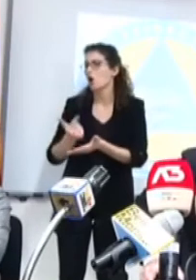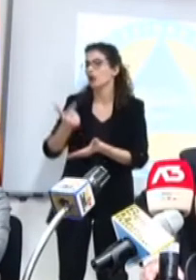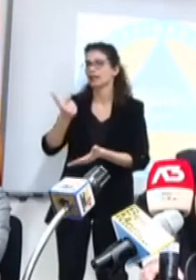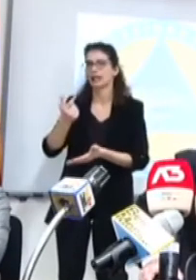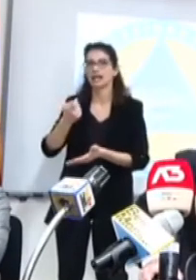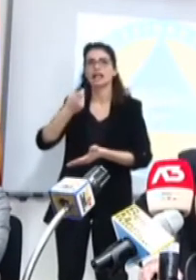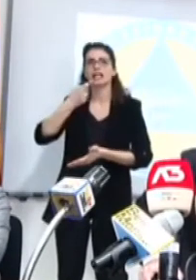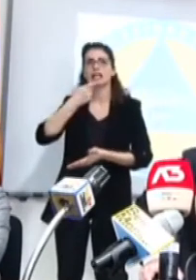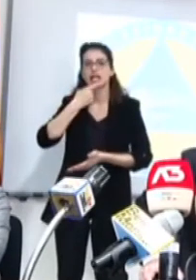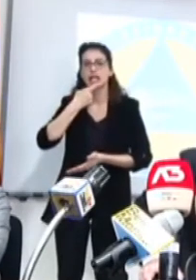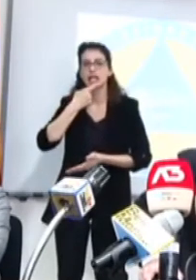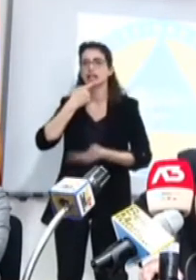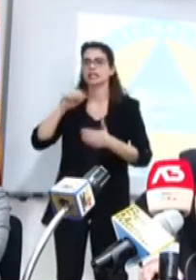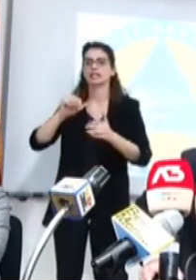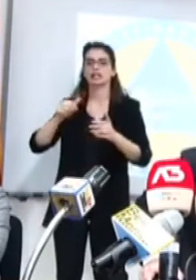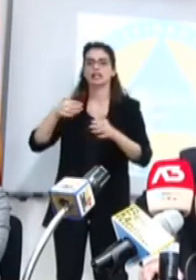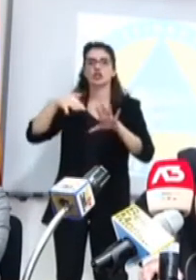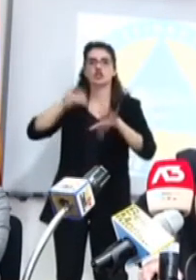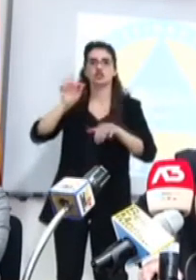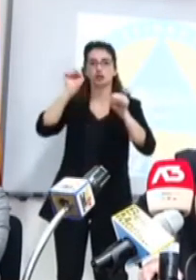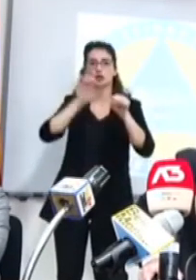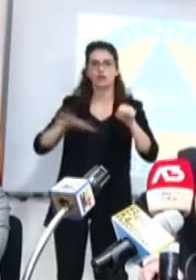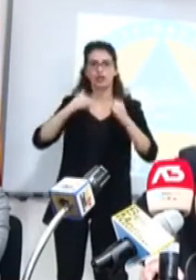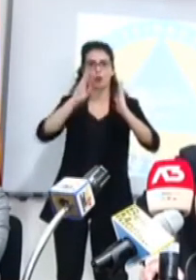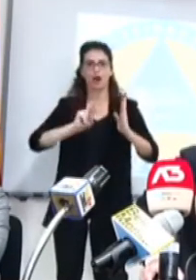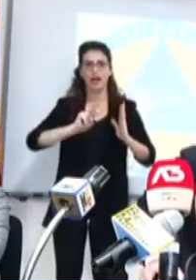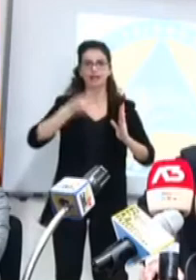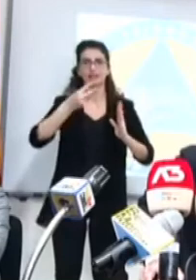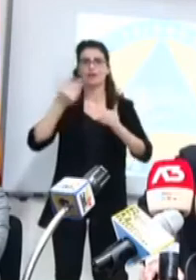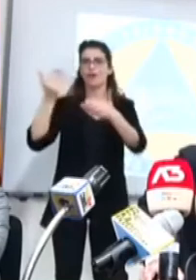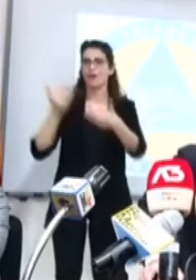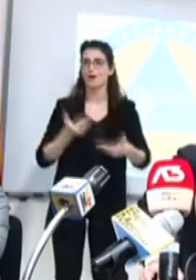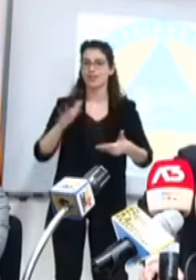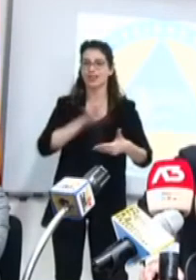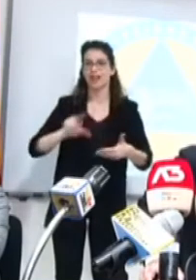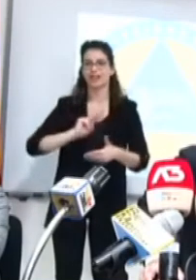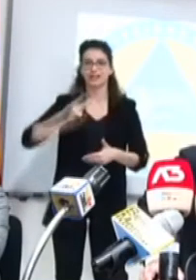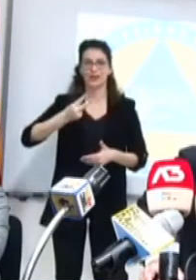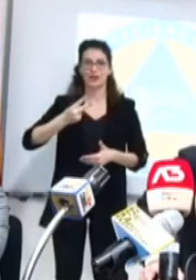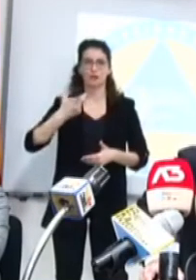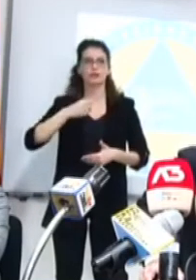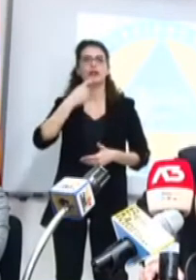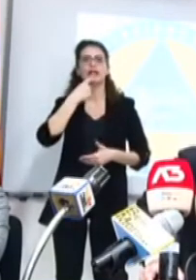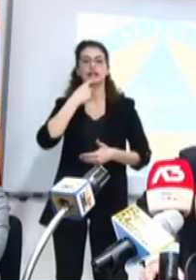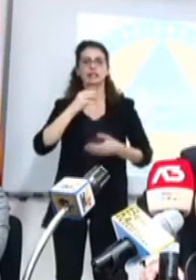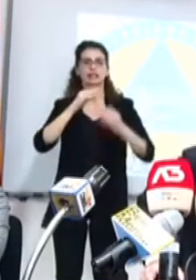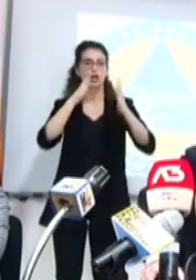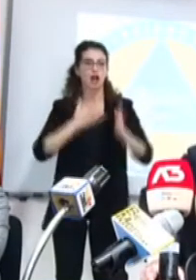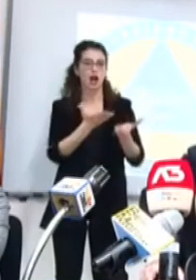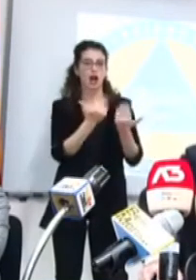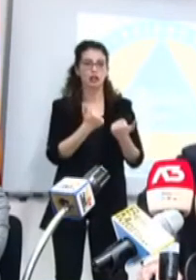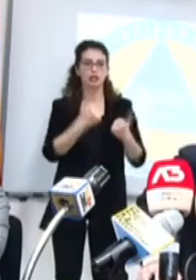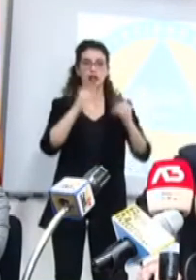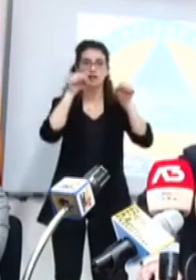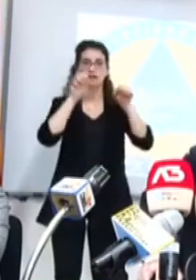secondo a terra come seconda casa come perché poi chi si fa un acca chi realizza una abitazione o si compra una casa in veneto è